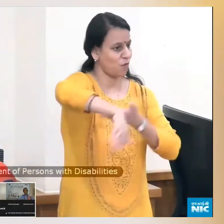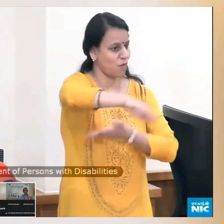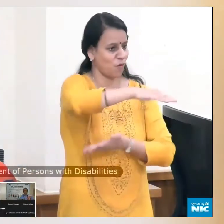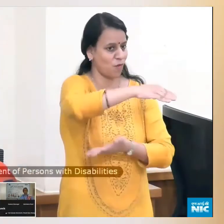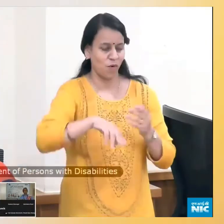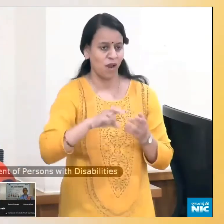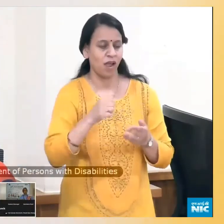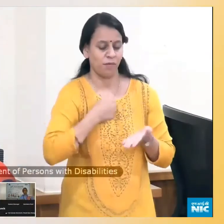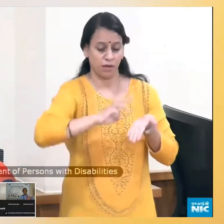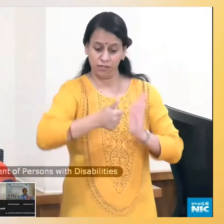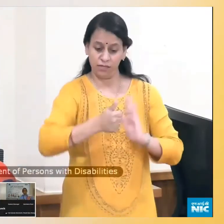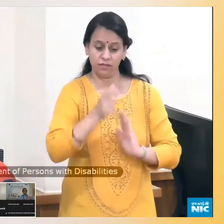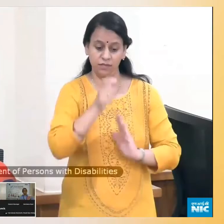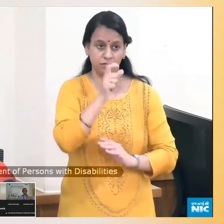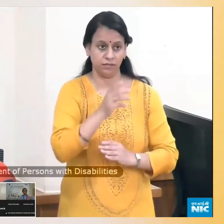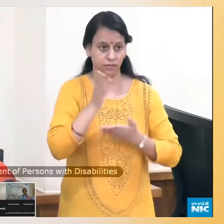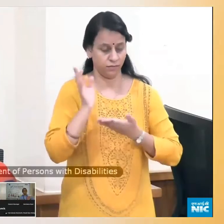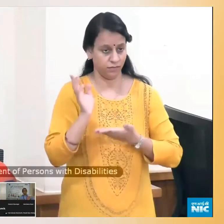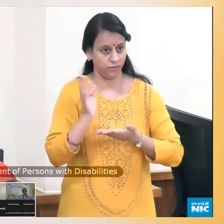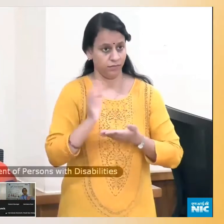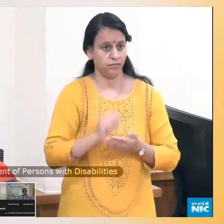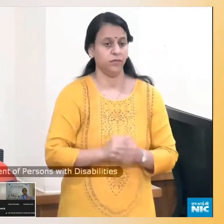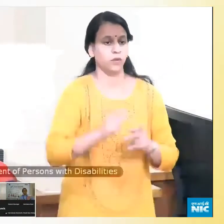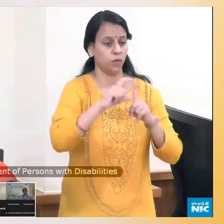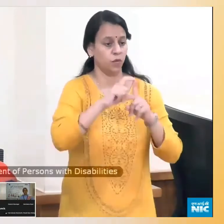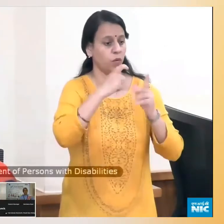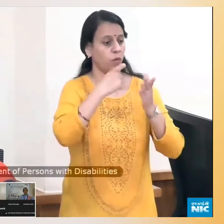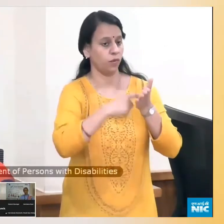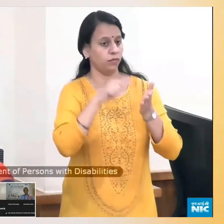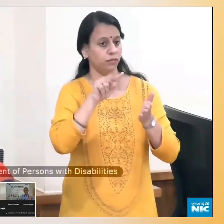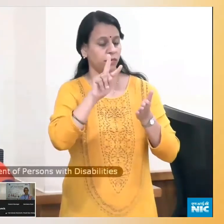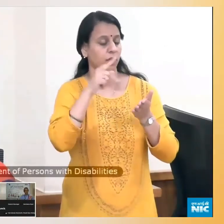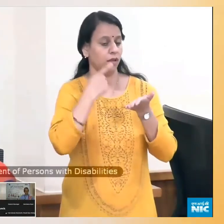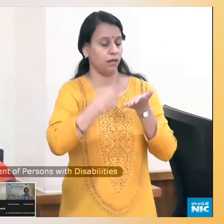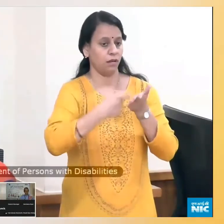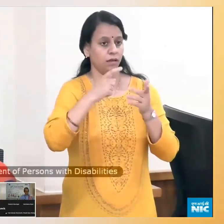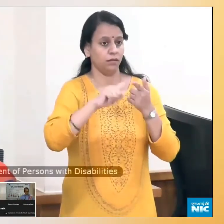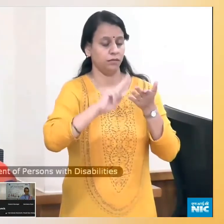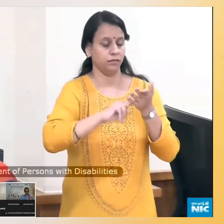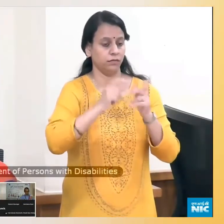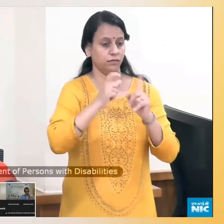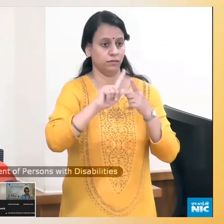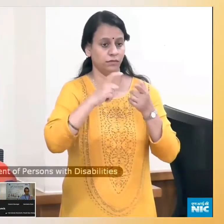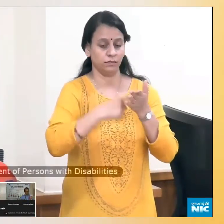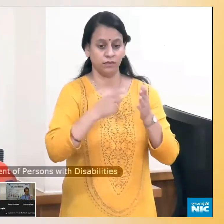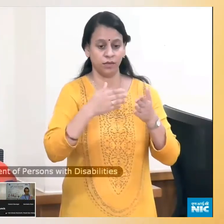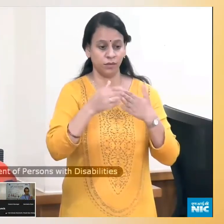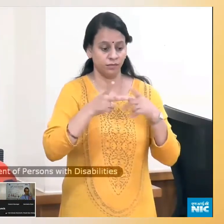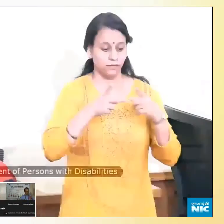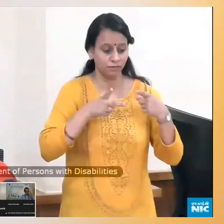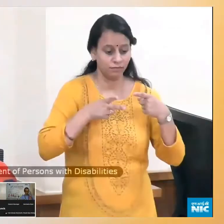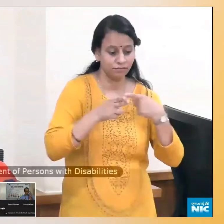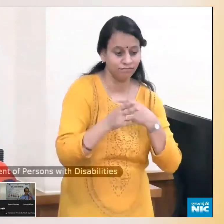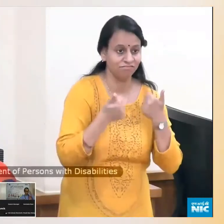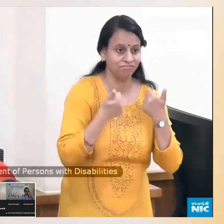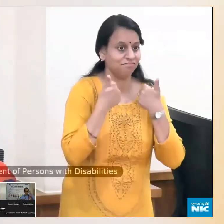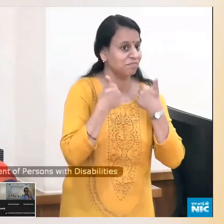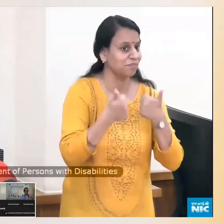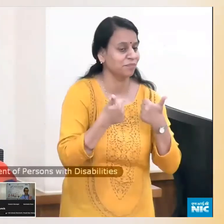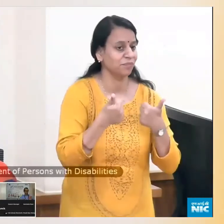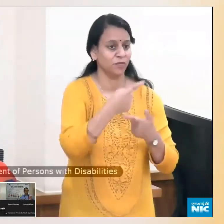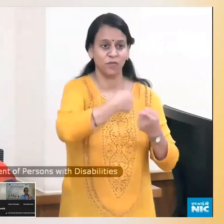हमारी माननीय मंत्री श्री डॉक्टर वीरेंद्र कुमार जी की शुभ हाथों में उसका शुभारंभ हो